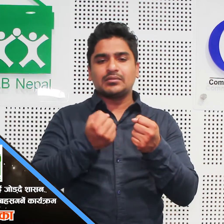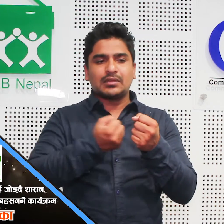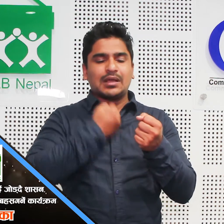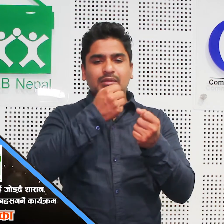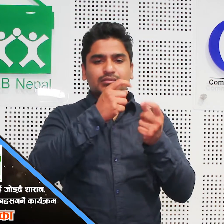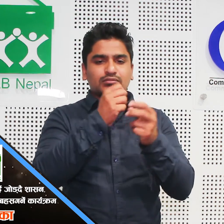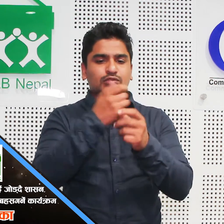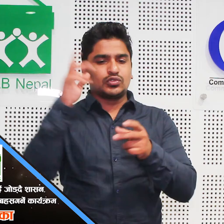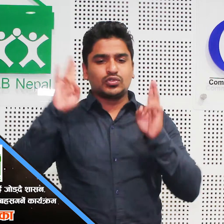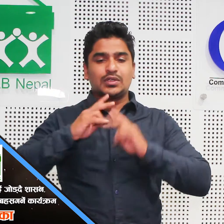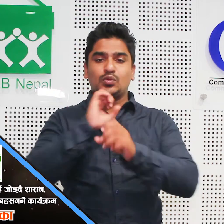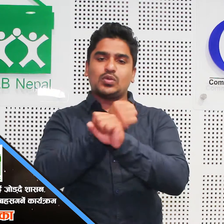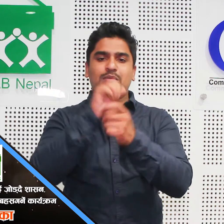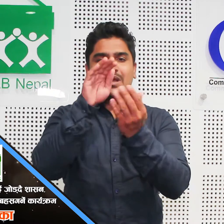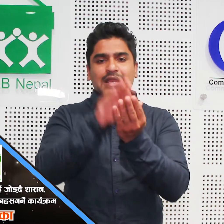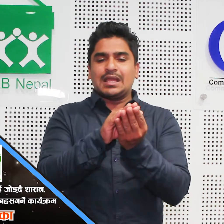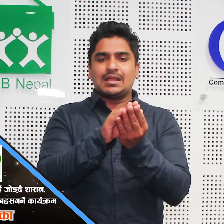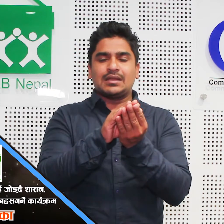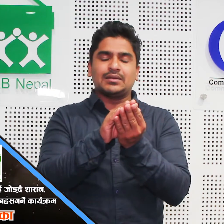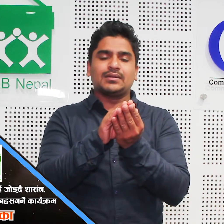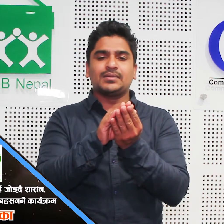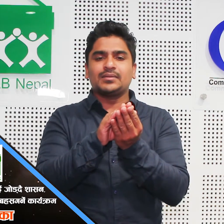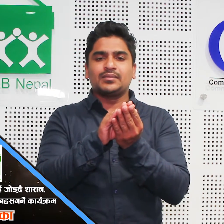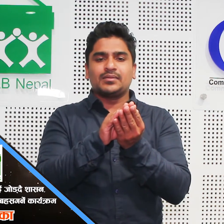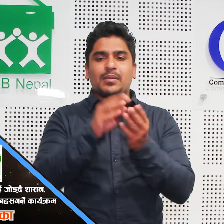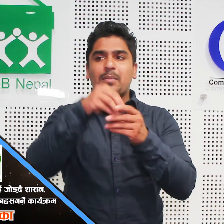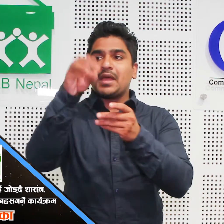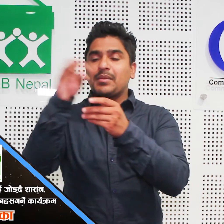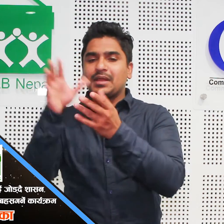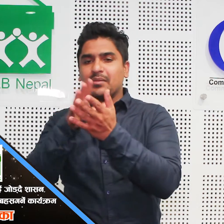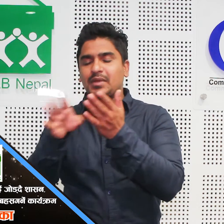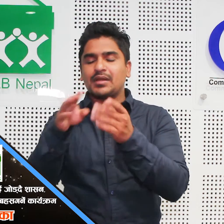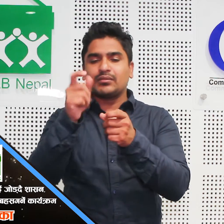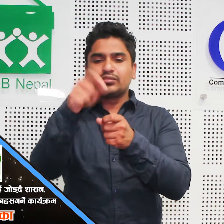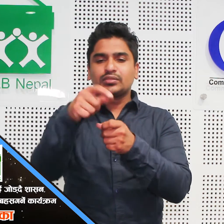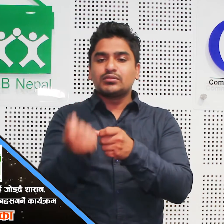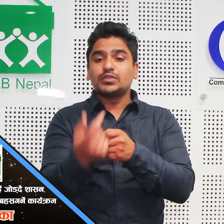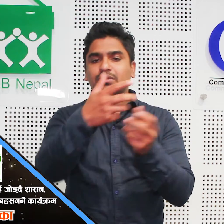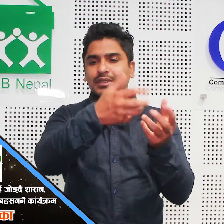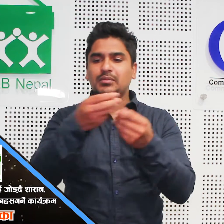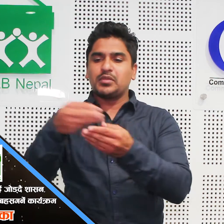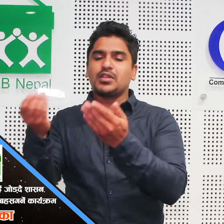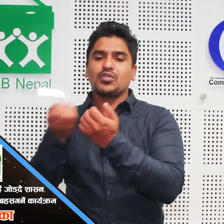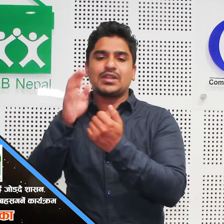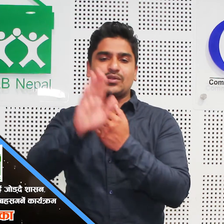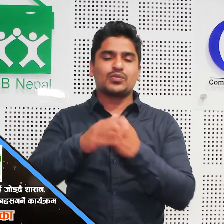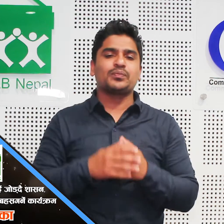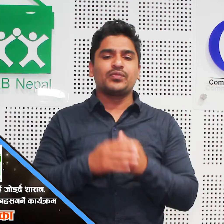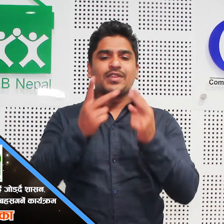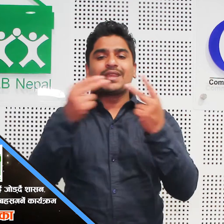पारे भने पनि जोखिमलाई चाहिँ ख्याल नगरी आज बाहिरबाट बिउ बिजन ल्याएर चाहिँ त्यसरी वितरण गरेका छौँ। उपकरणहरू त यति